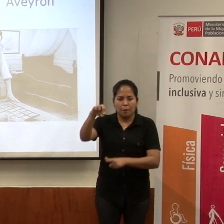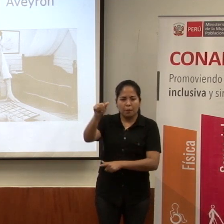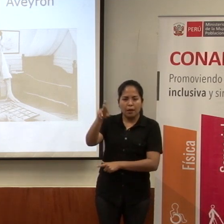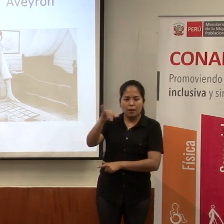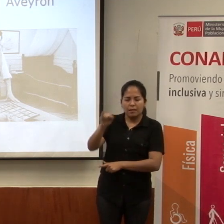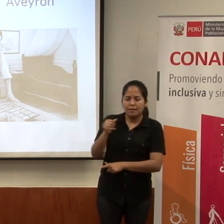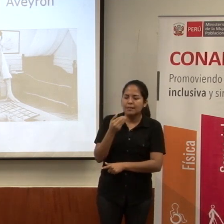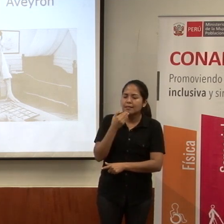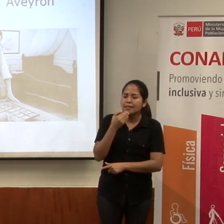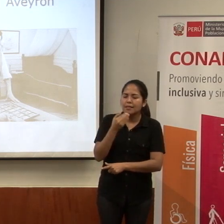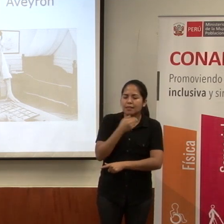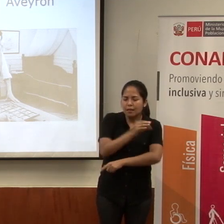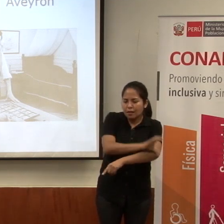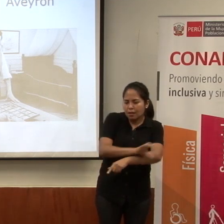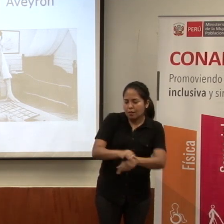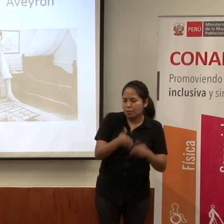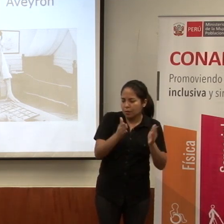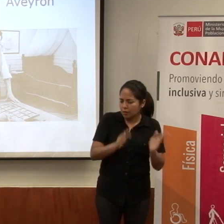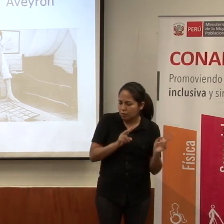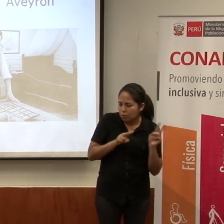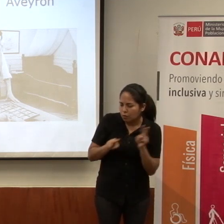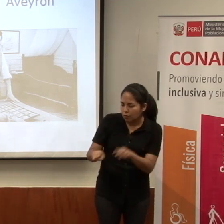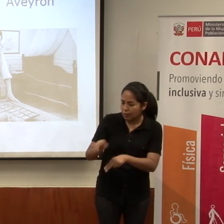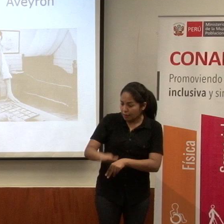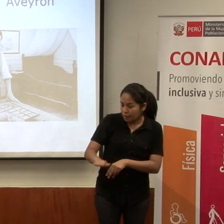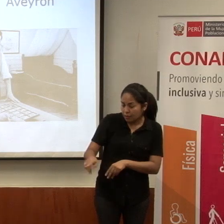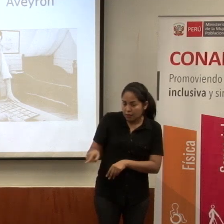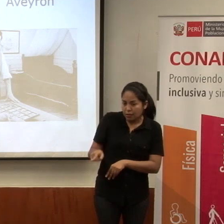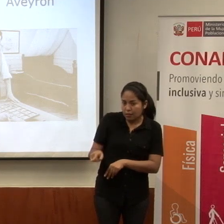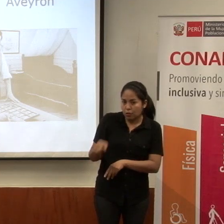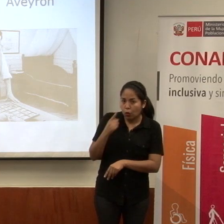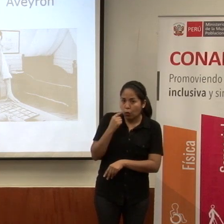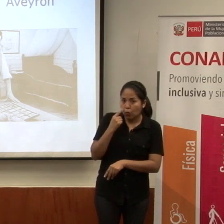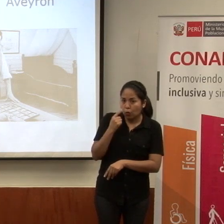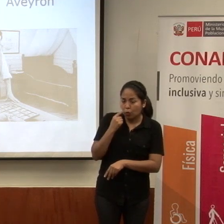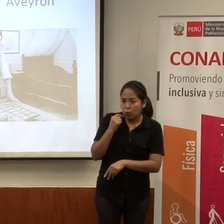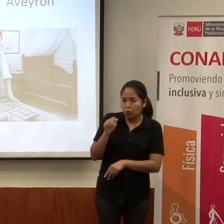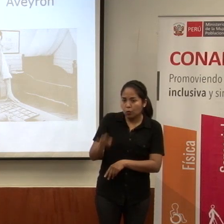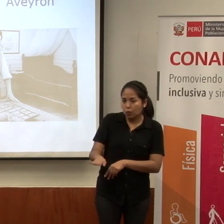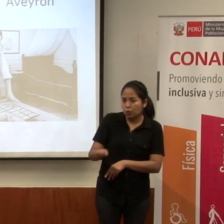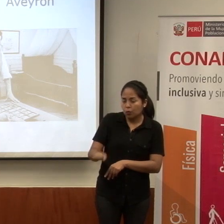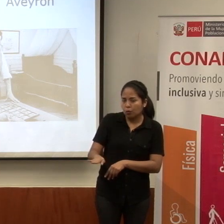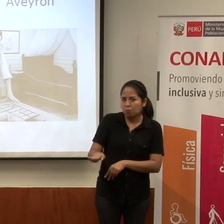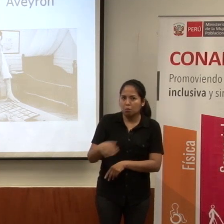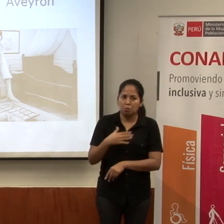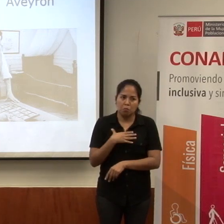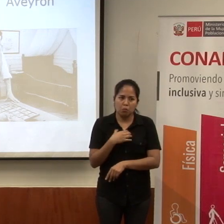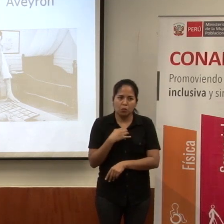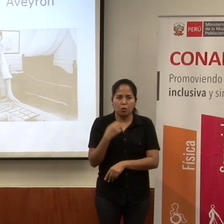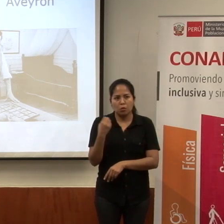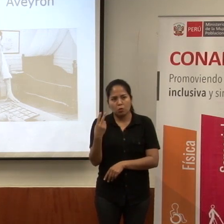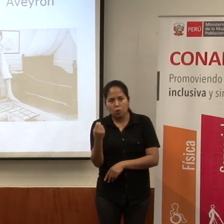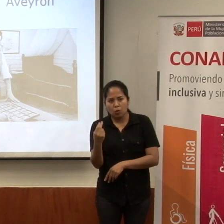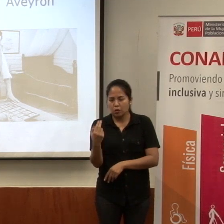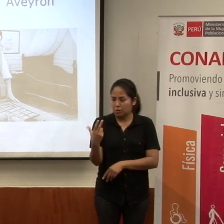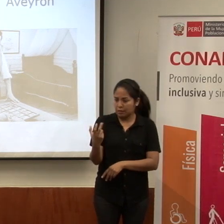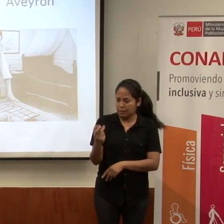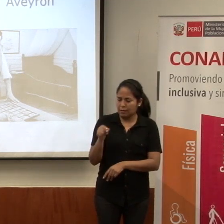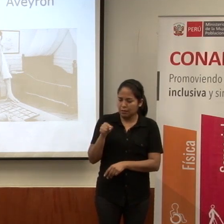de campesinos y aparentemente era un niño que tenía entre 12 y 13 años cuando fue encontrado.